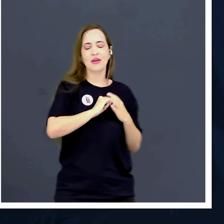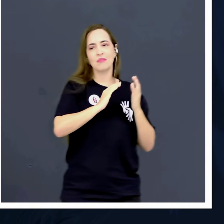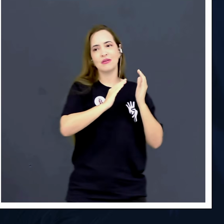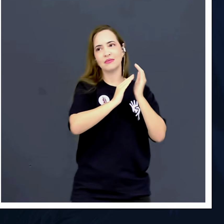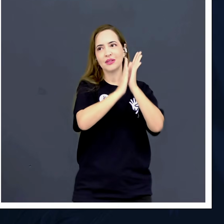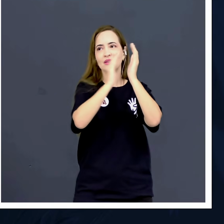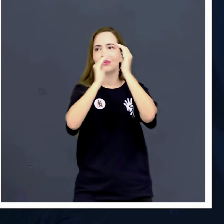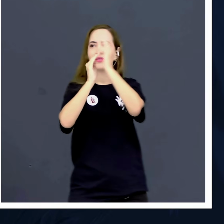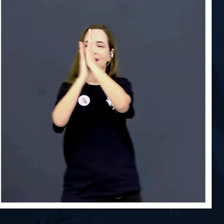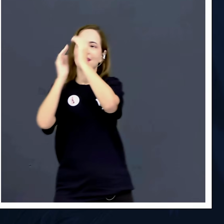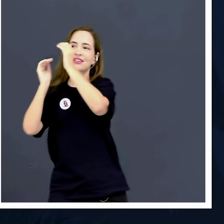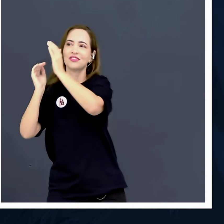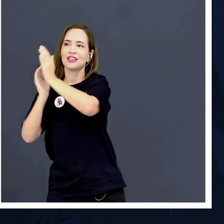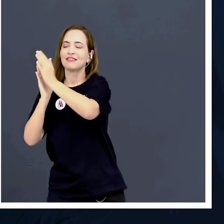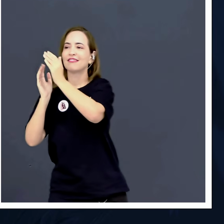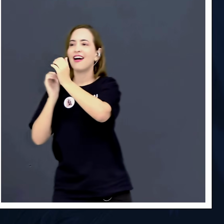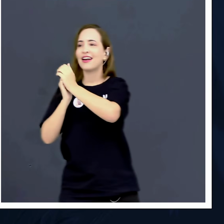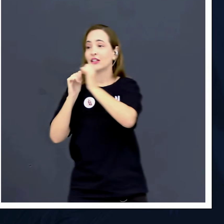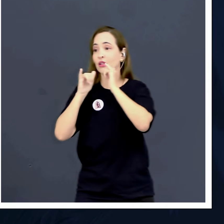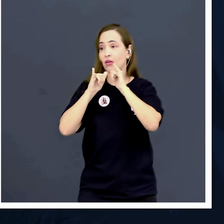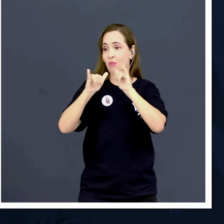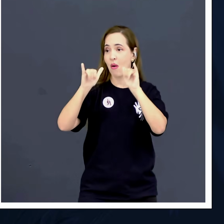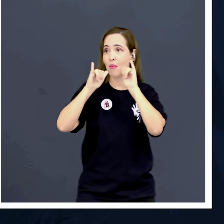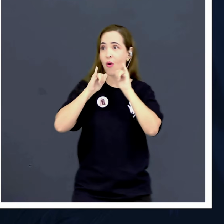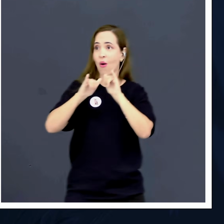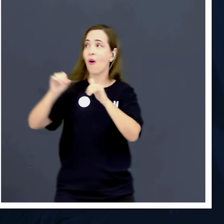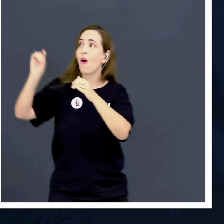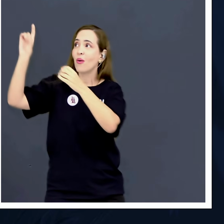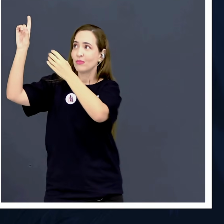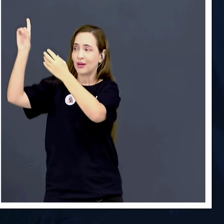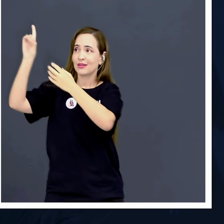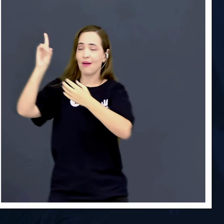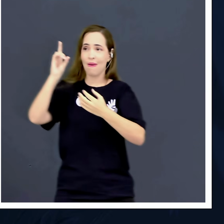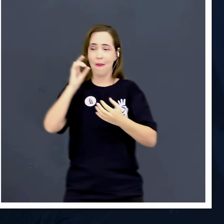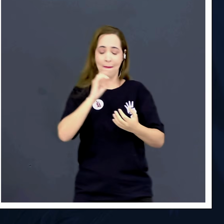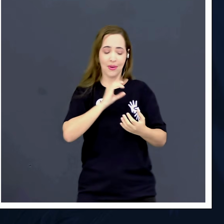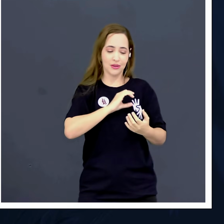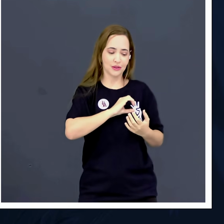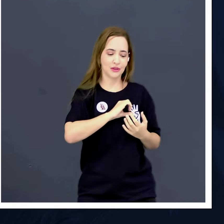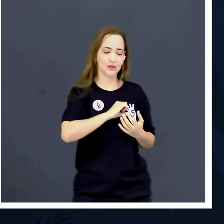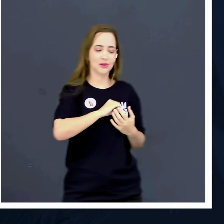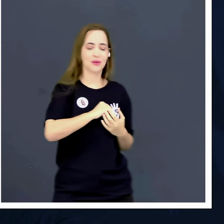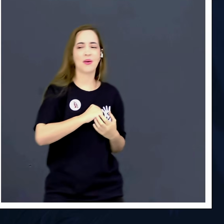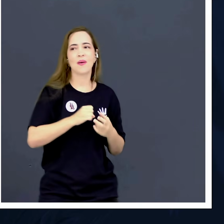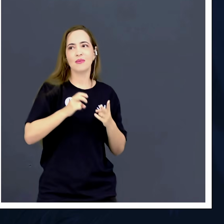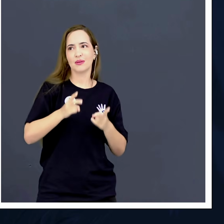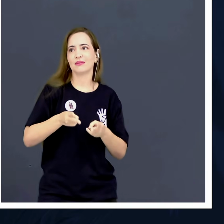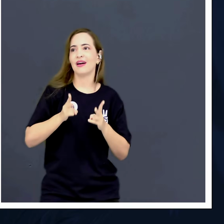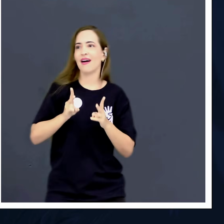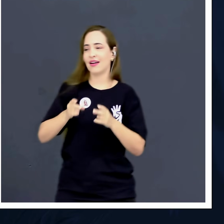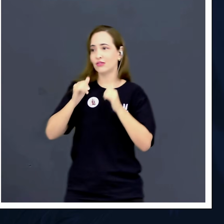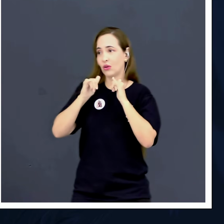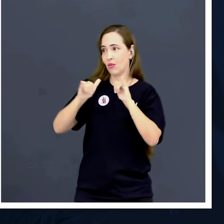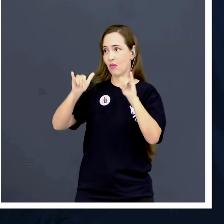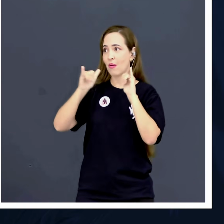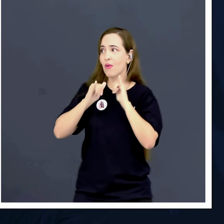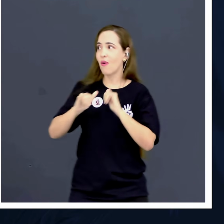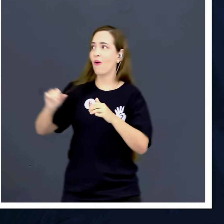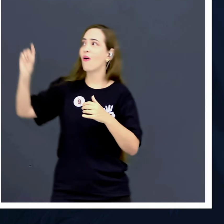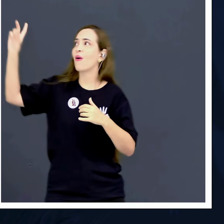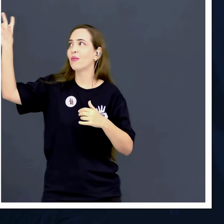faz louvar-te. Cantarei teu amor pra sempre. Cantarei